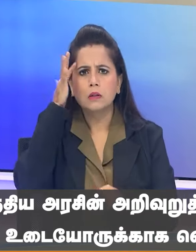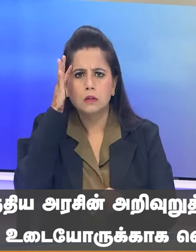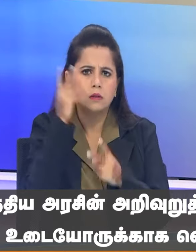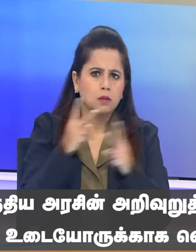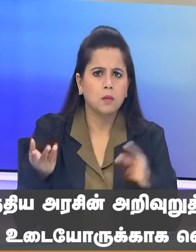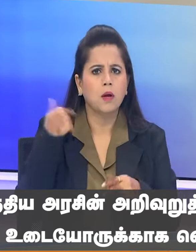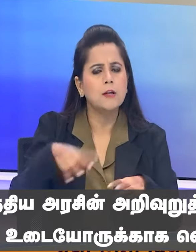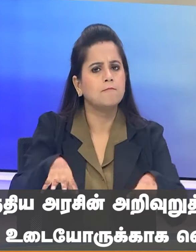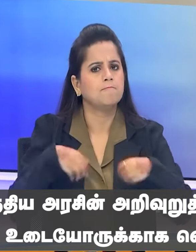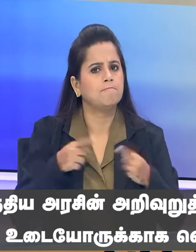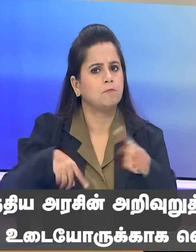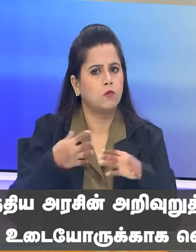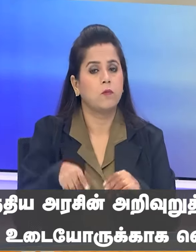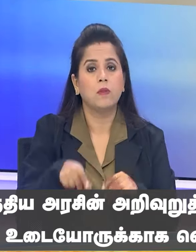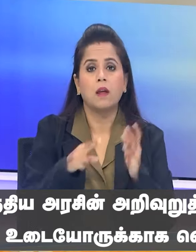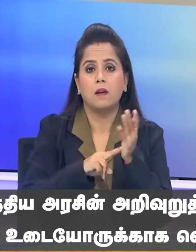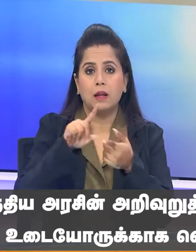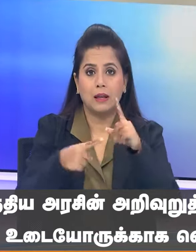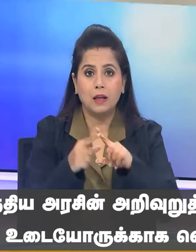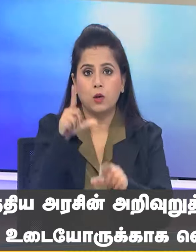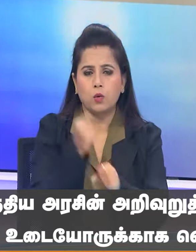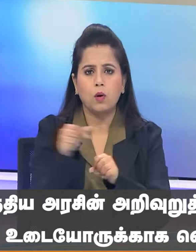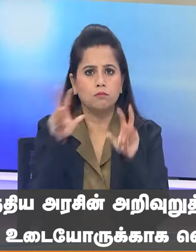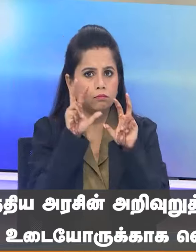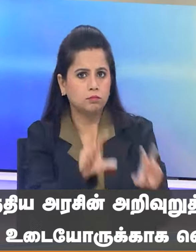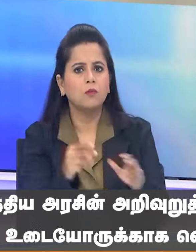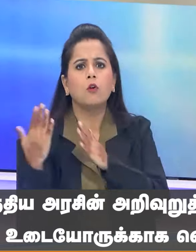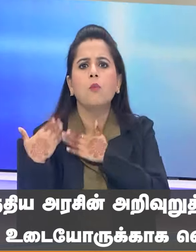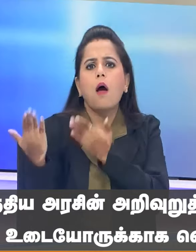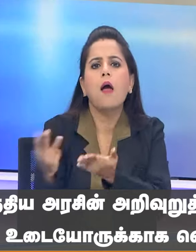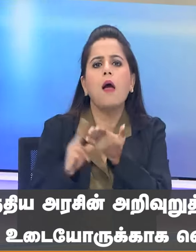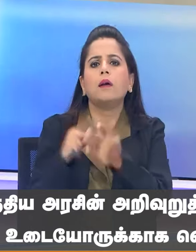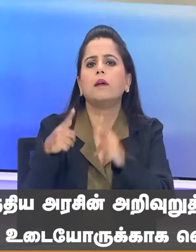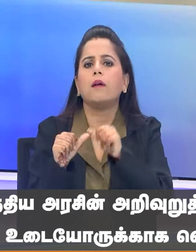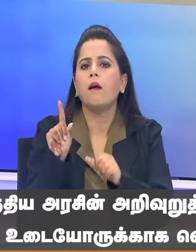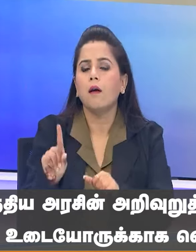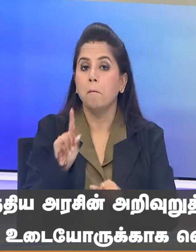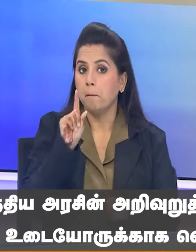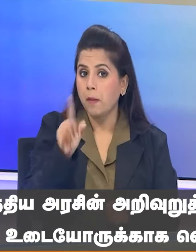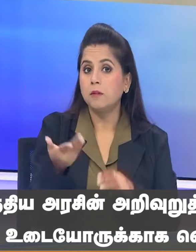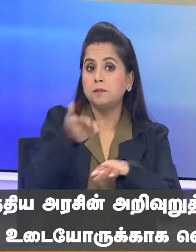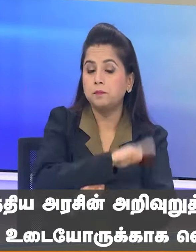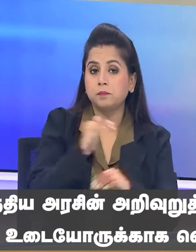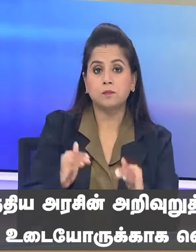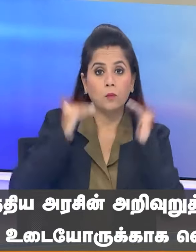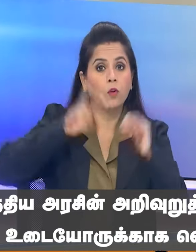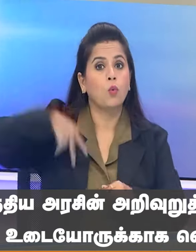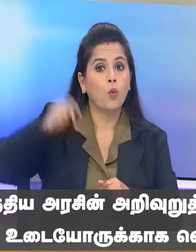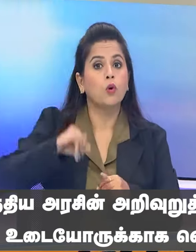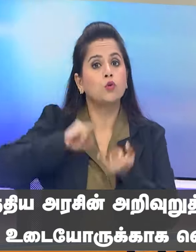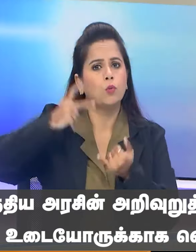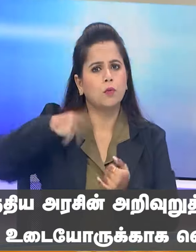भी स्वीकार किया था जो कि नीट यूजी की देखरेख करने वाली संस्था है तो वहीं इससे पहले सर्वोच्च न्यायालय ने